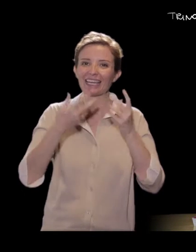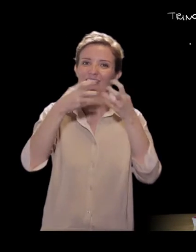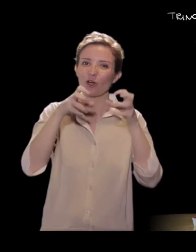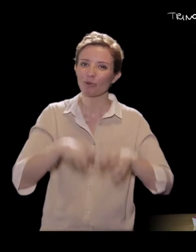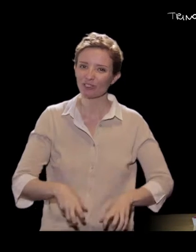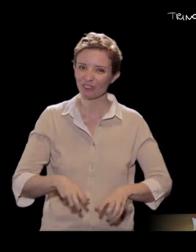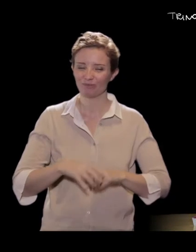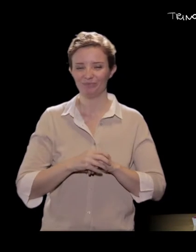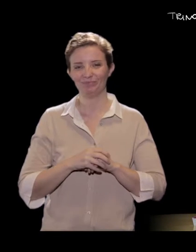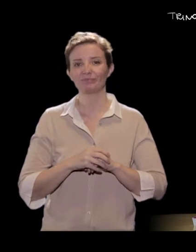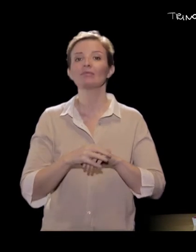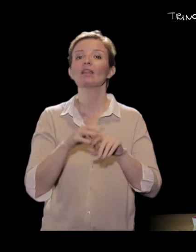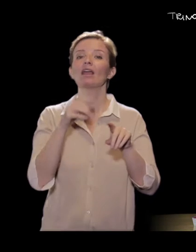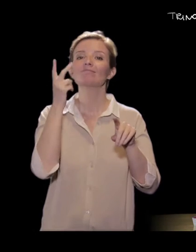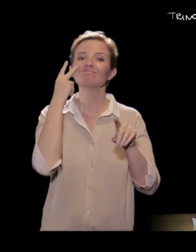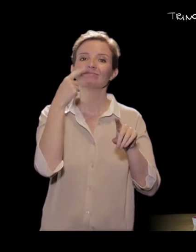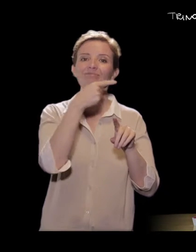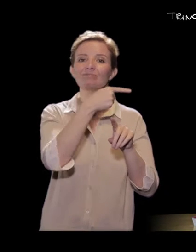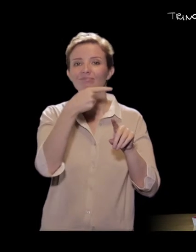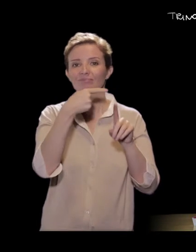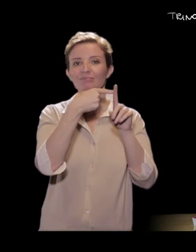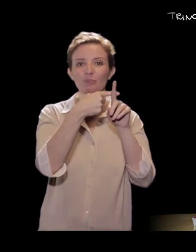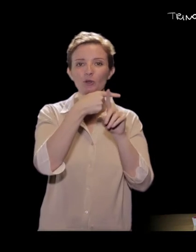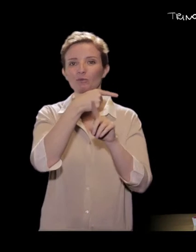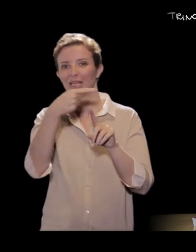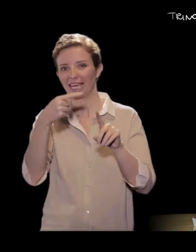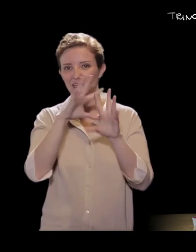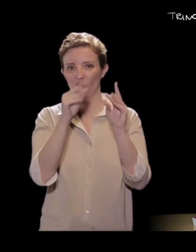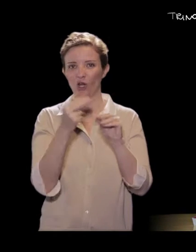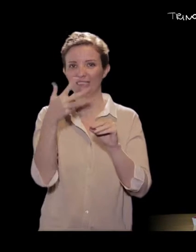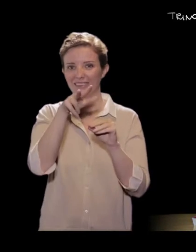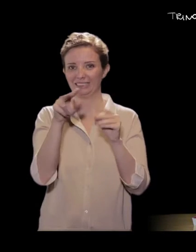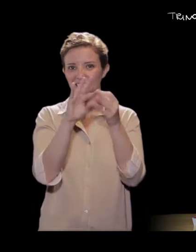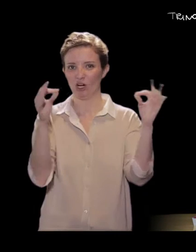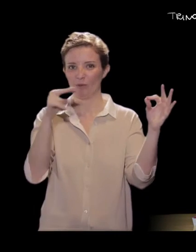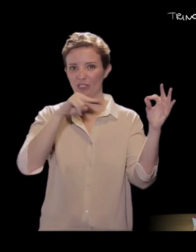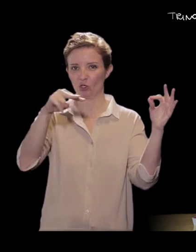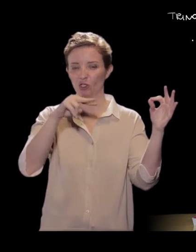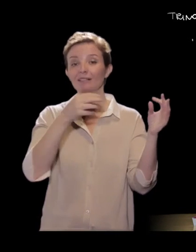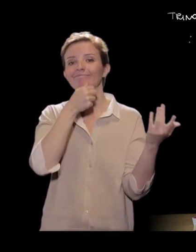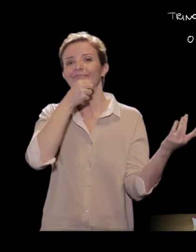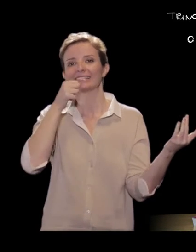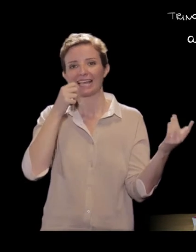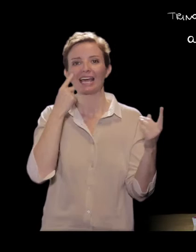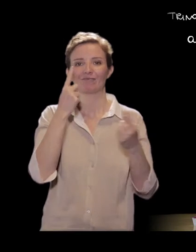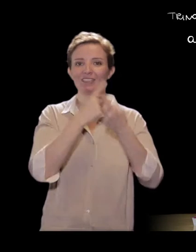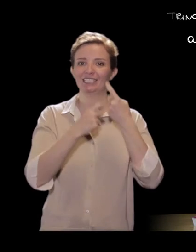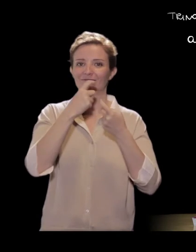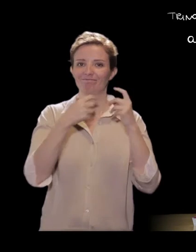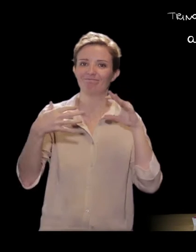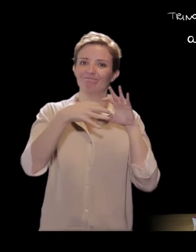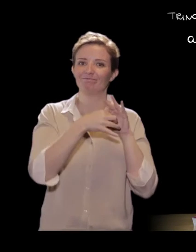e per studiare il segno di un trinomio di secondo grado dobbiamo ricorrere a quella che è